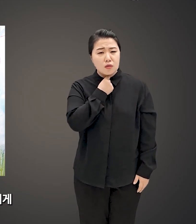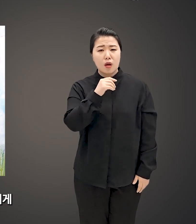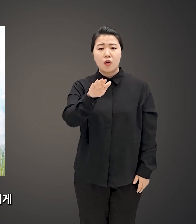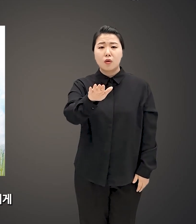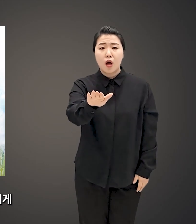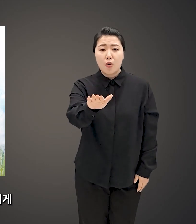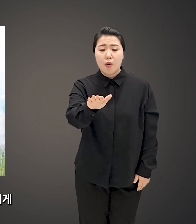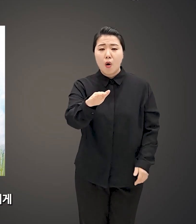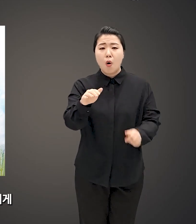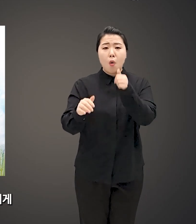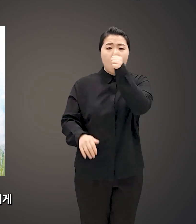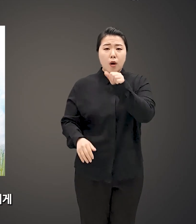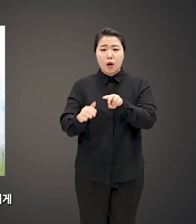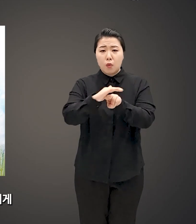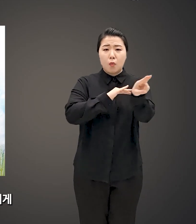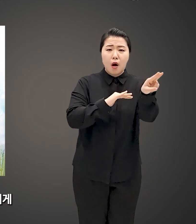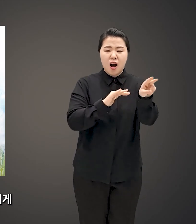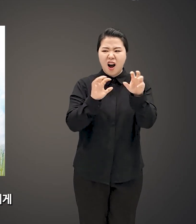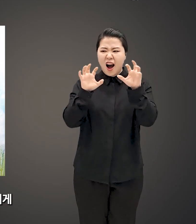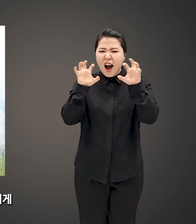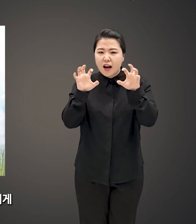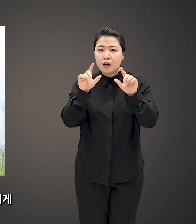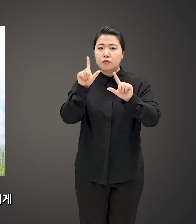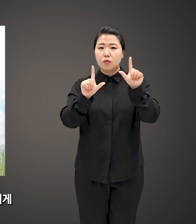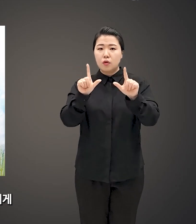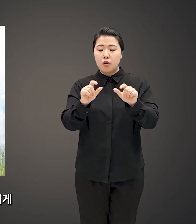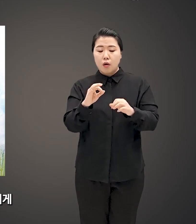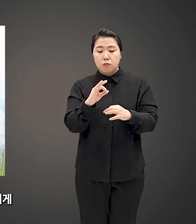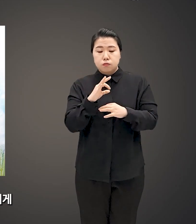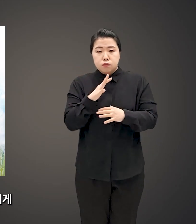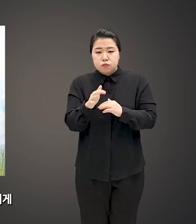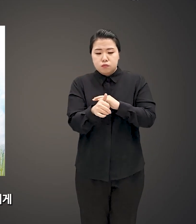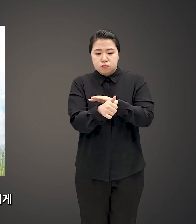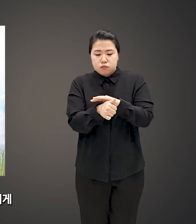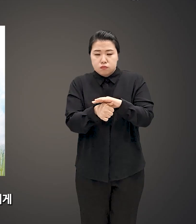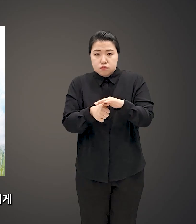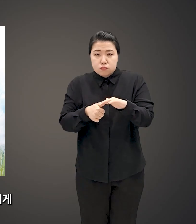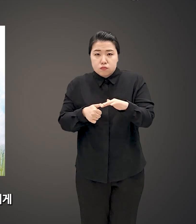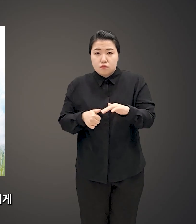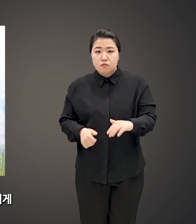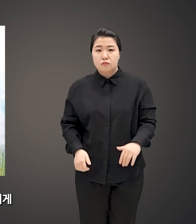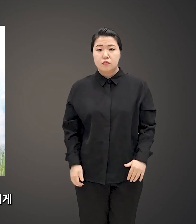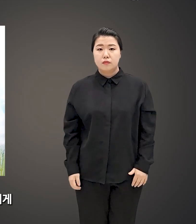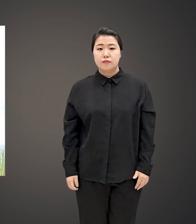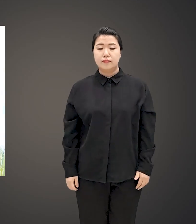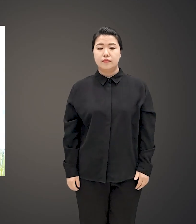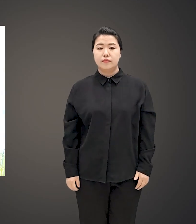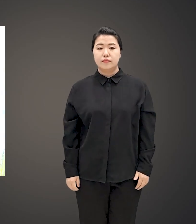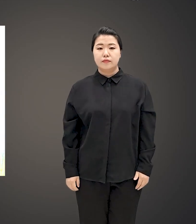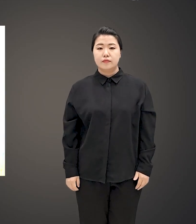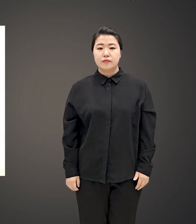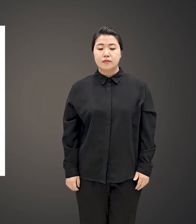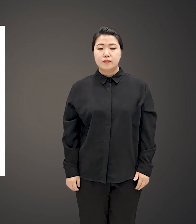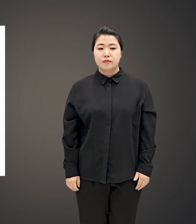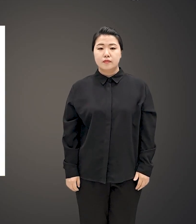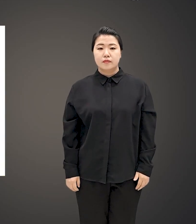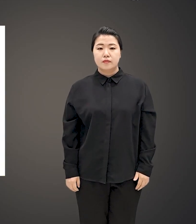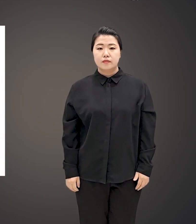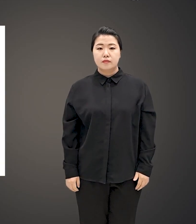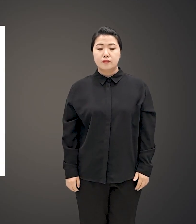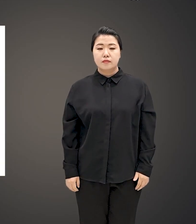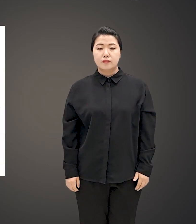다가가면 피하고 도와주려던 손길에 오히려 나를 세우기도 하는 고양이에게 더 다가가지 못하고 있었거든요.